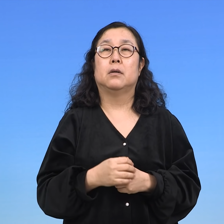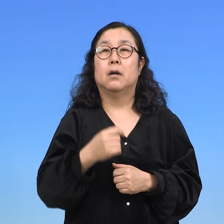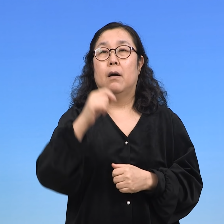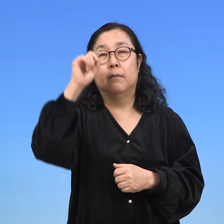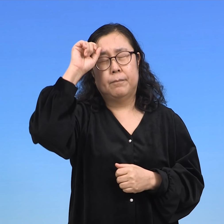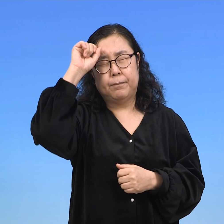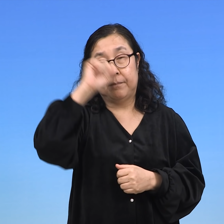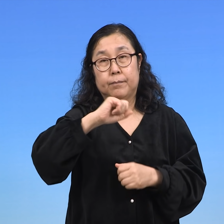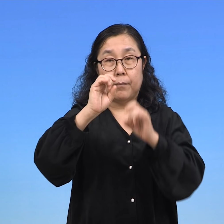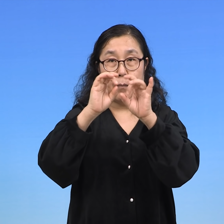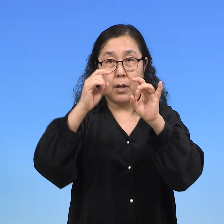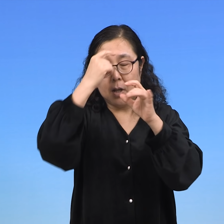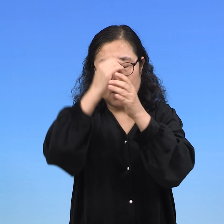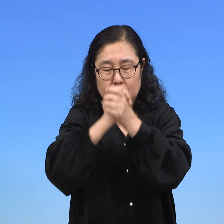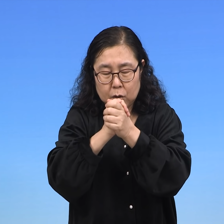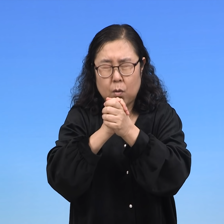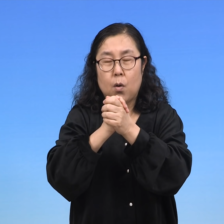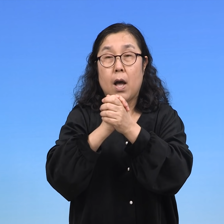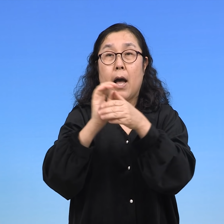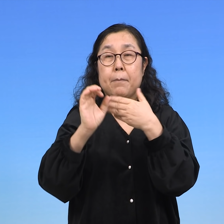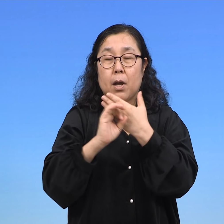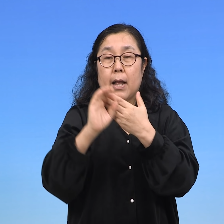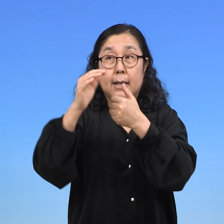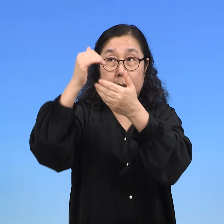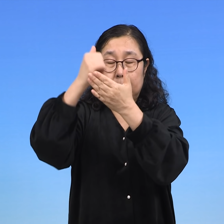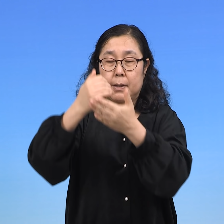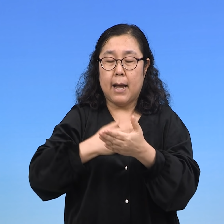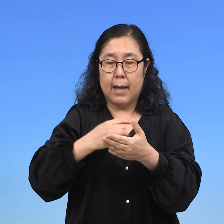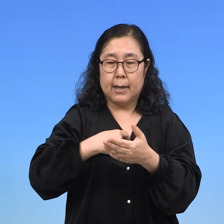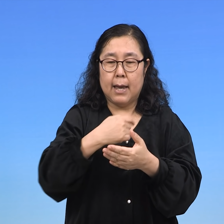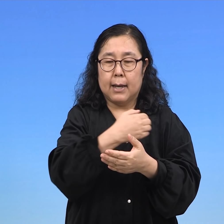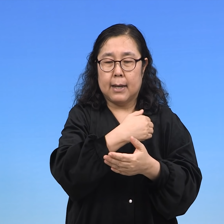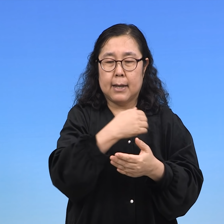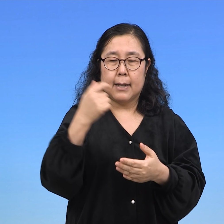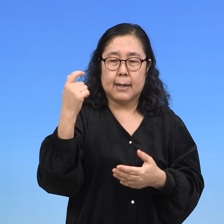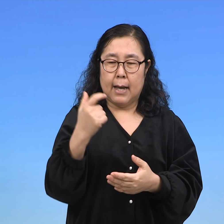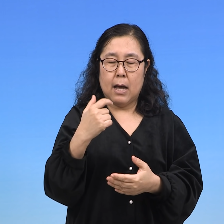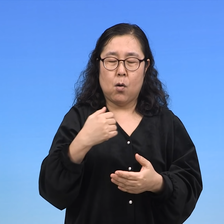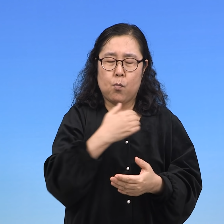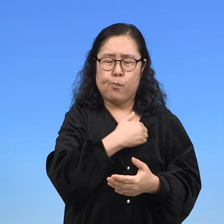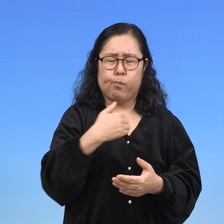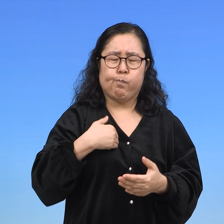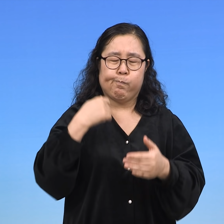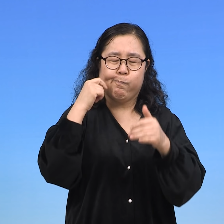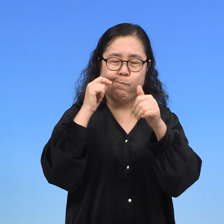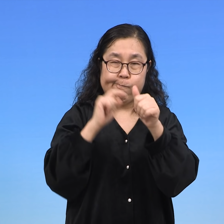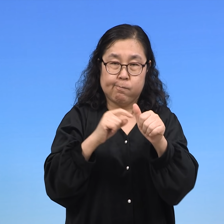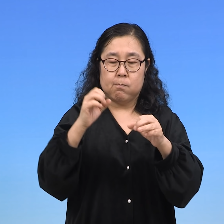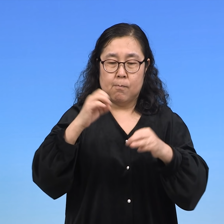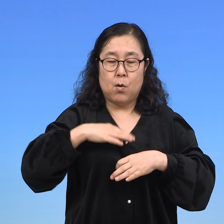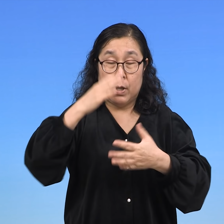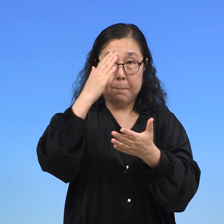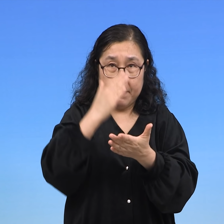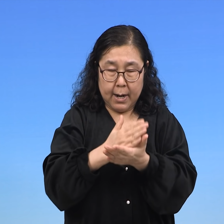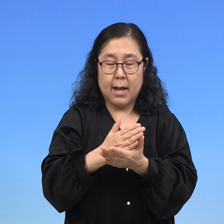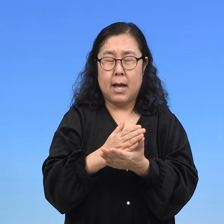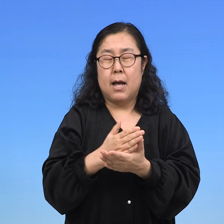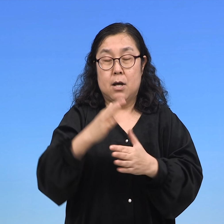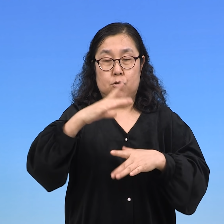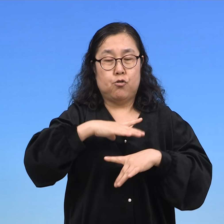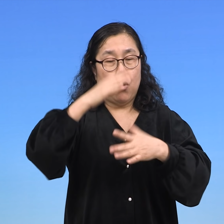새벽마다 두려움을 가지고 하나님 앞에 나아가면 강하고 담대하라, 놀라지 말라, 두려워 말라, 내가 너와 함께 할